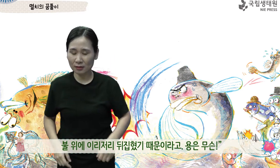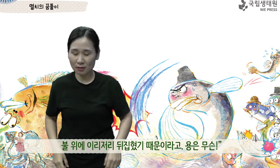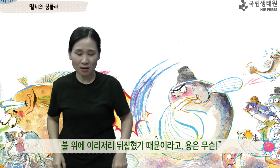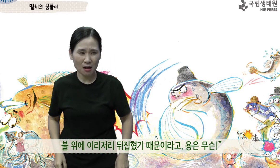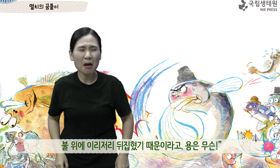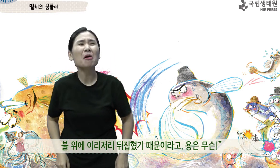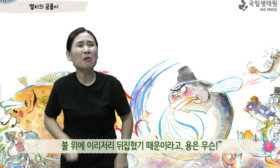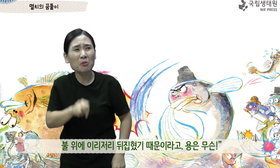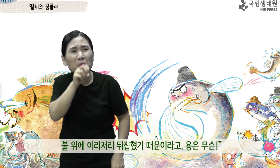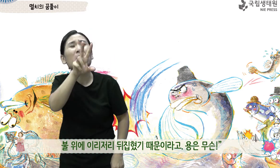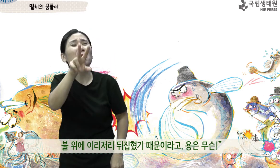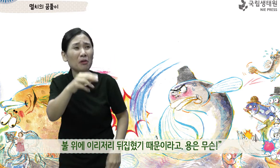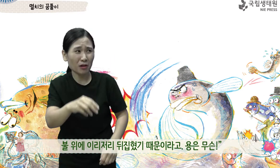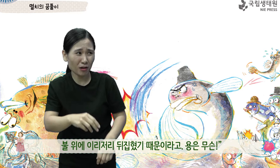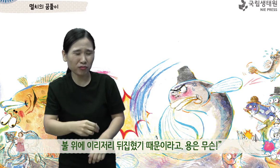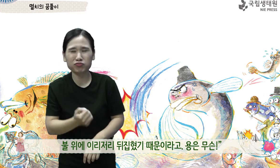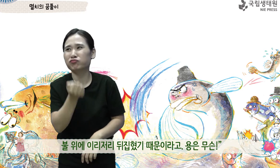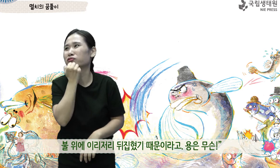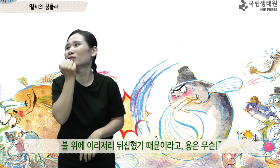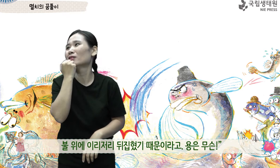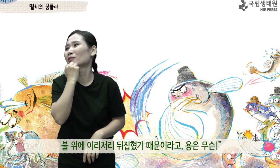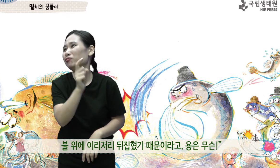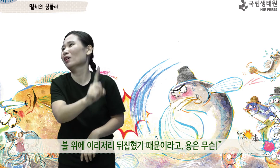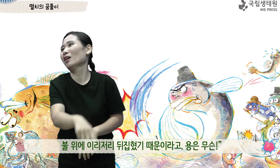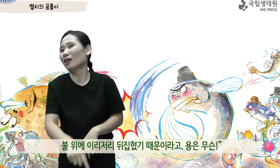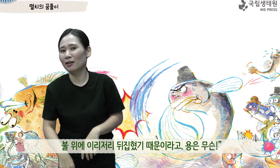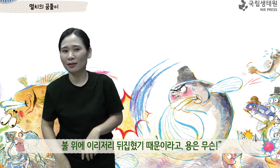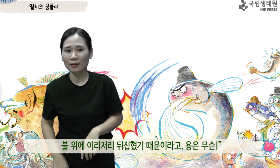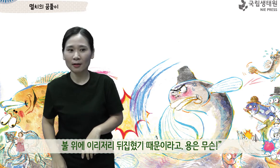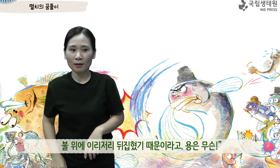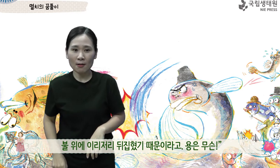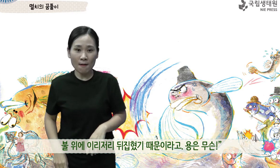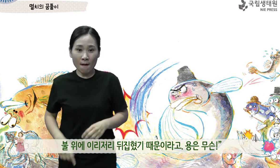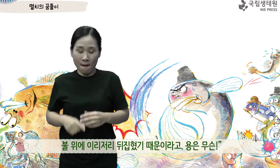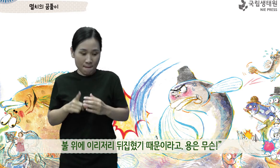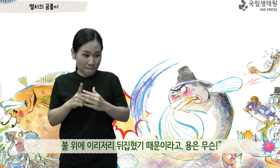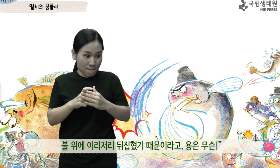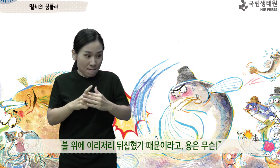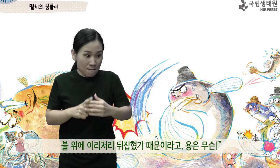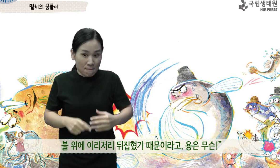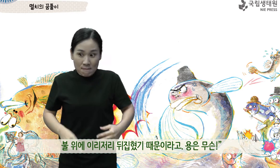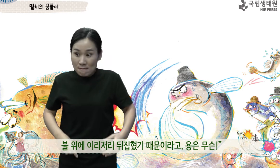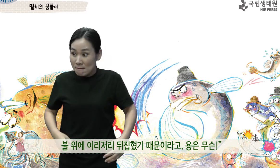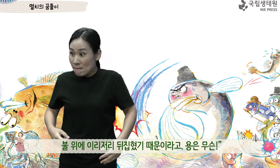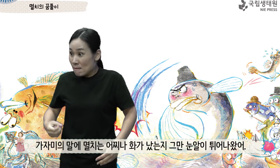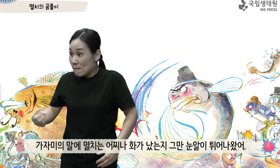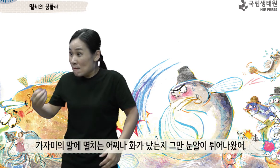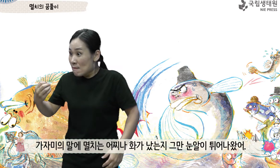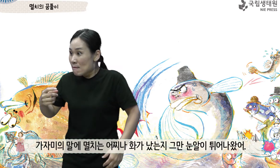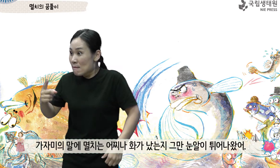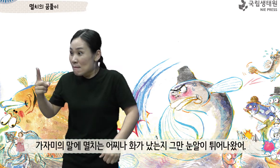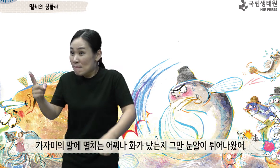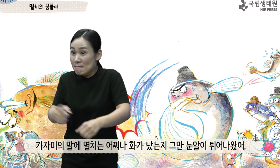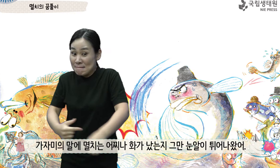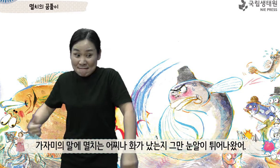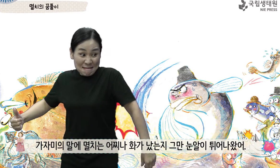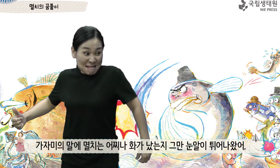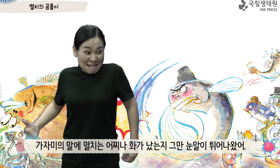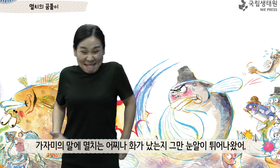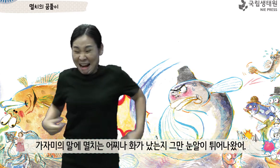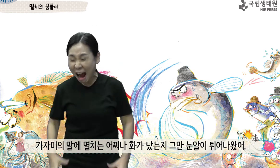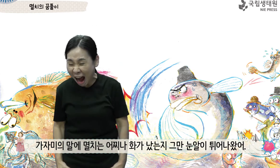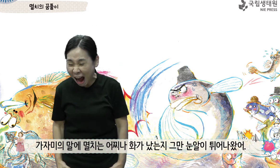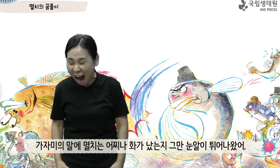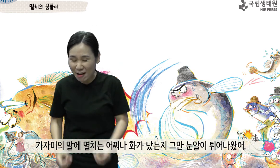이리저리 뒤집혔기 때문이라고. 용은 무슨! 가자미의 말에